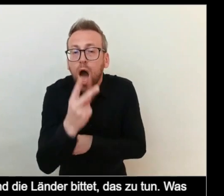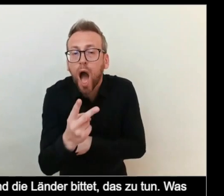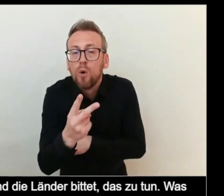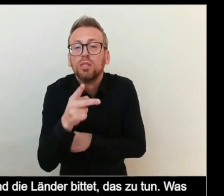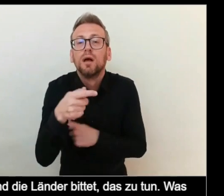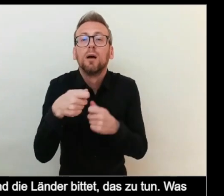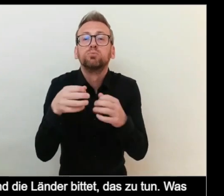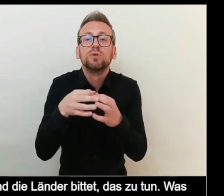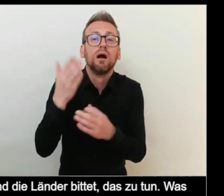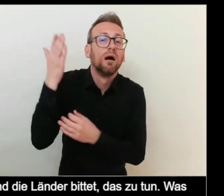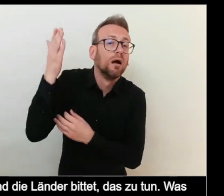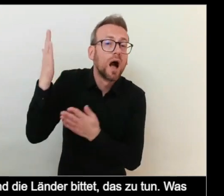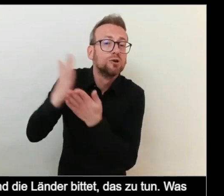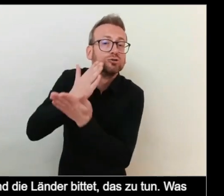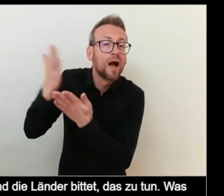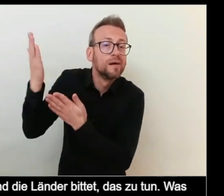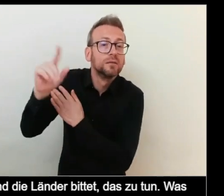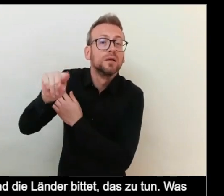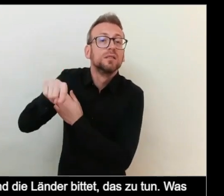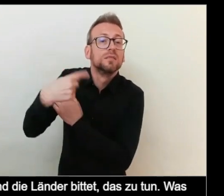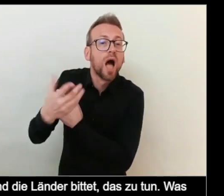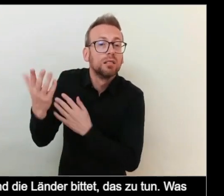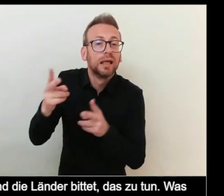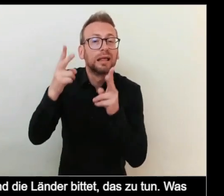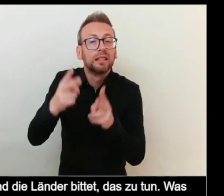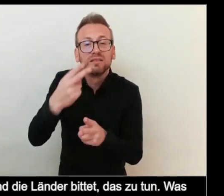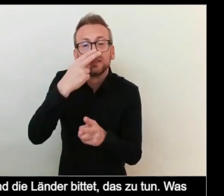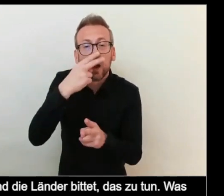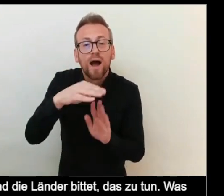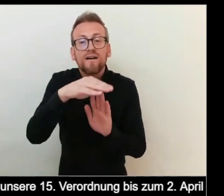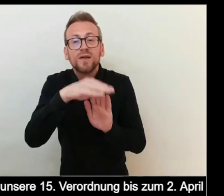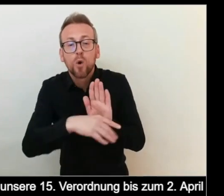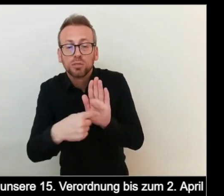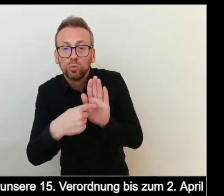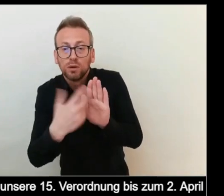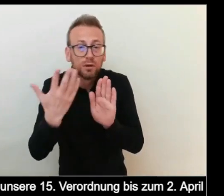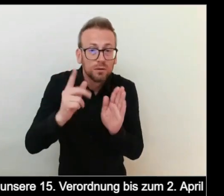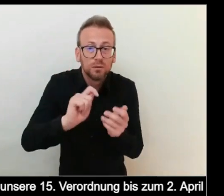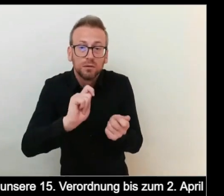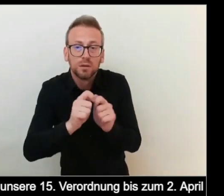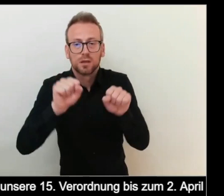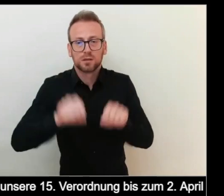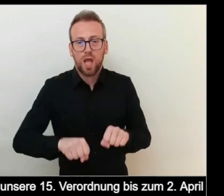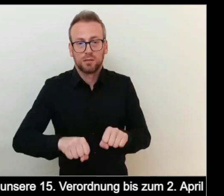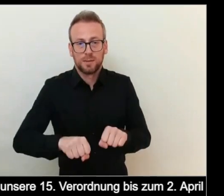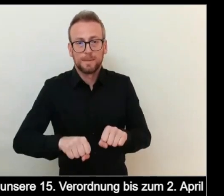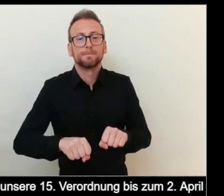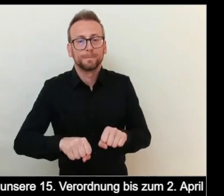Änderungen ergibt es im Bereich der Schule. Da wird es also wie folgt sein. Da werden wir ab dem